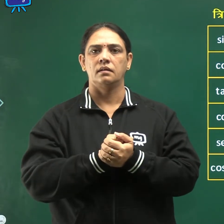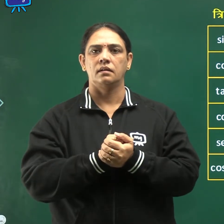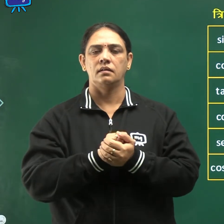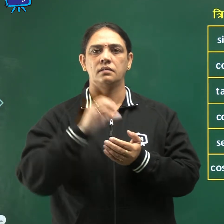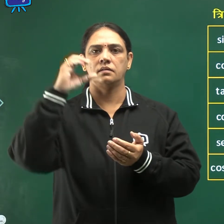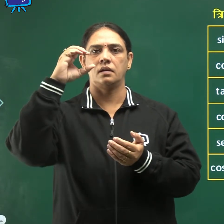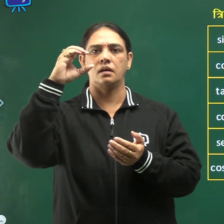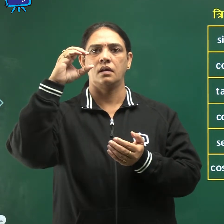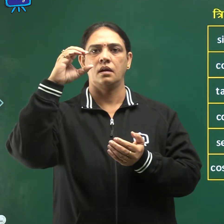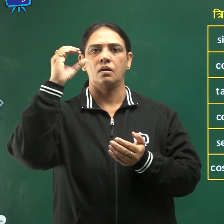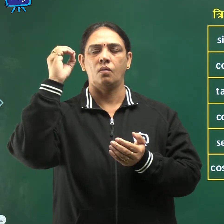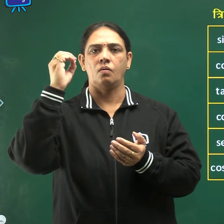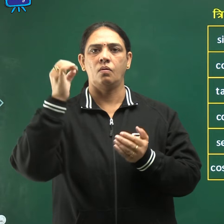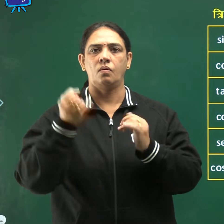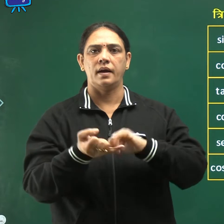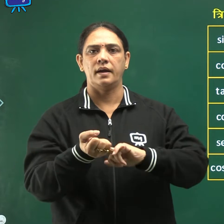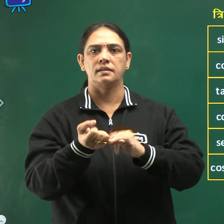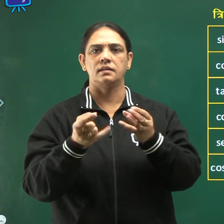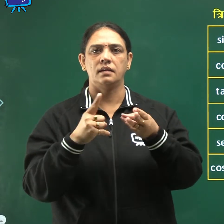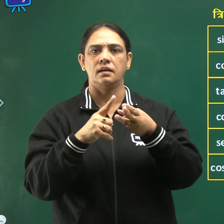कॉसेक थीटा।